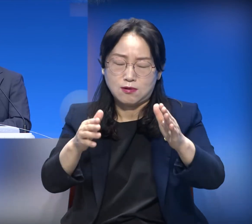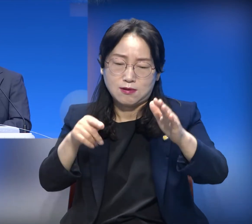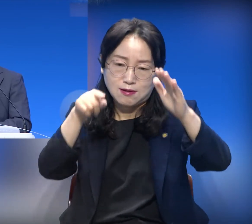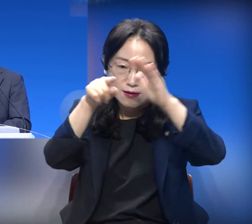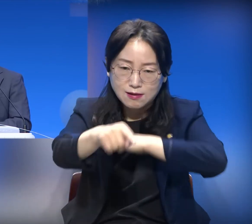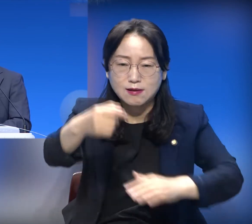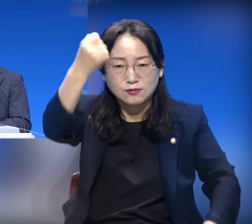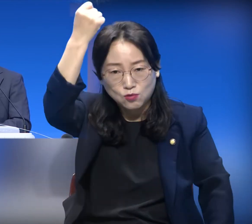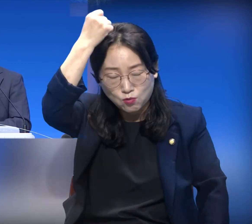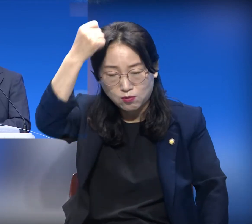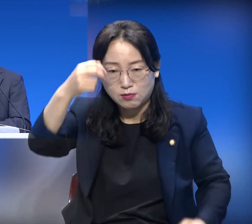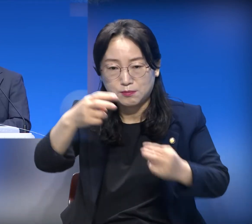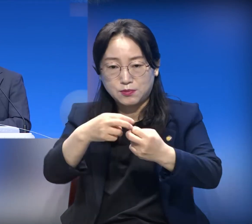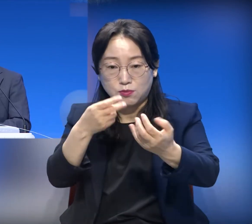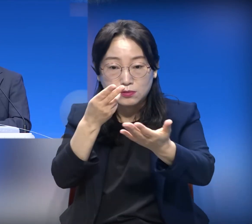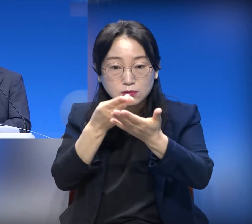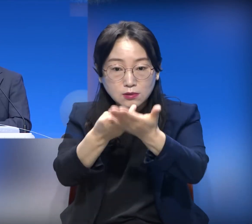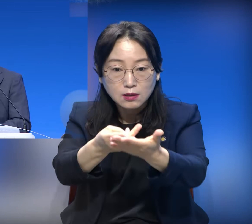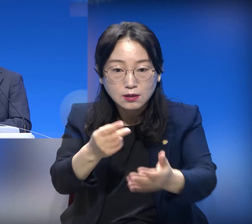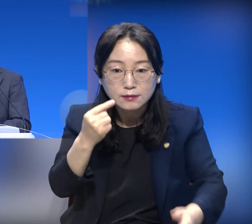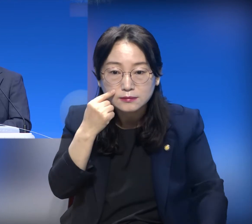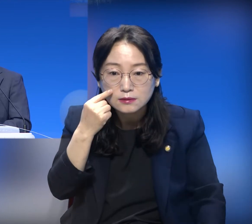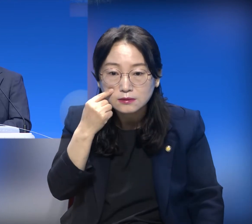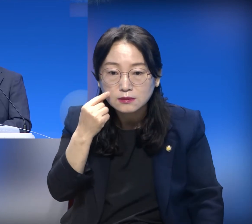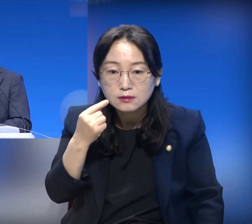용인 샘물 호스피스 병원에 갔는데